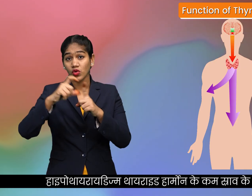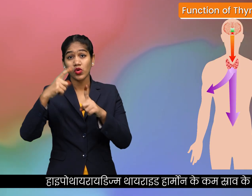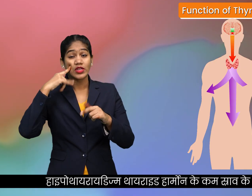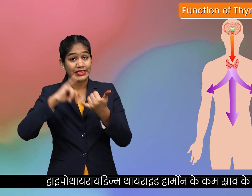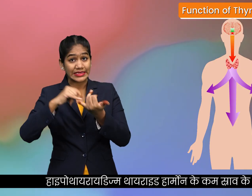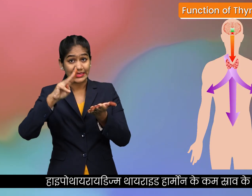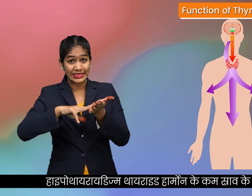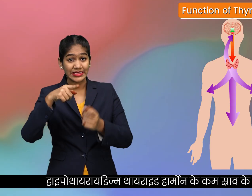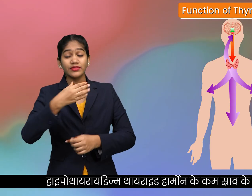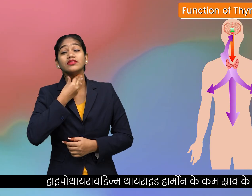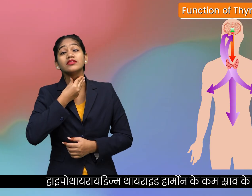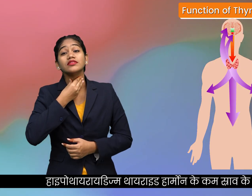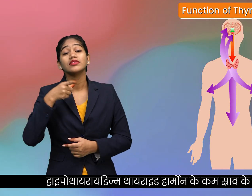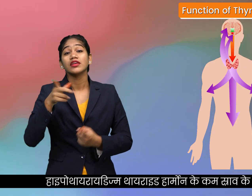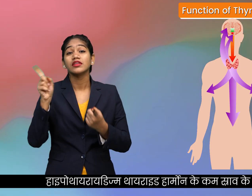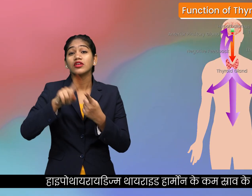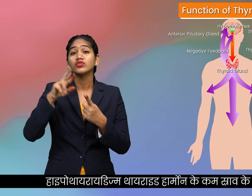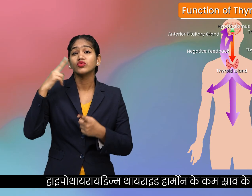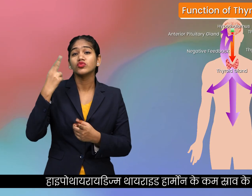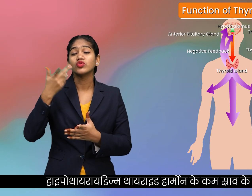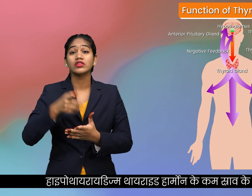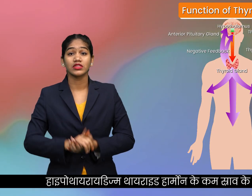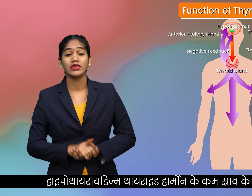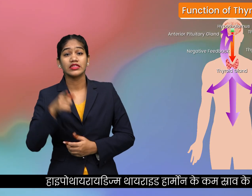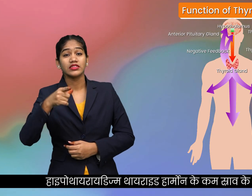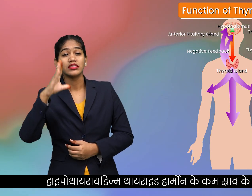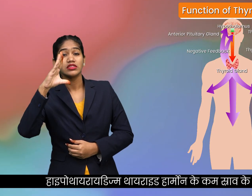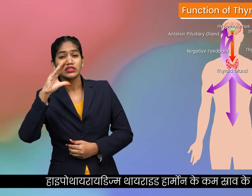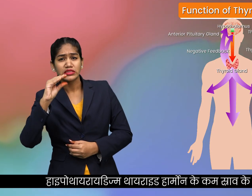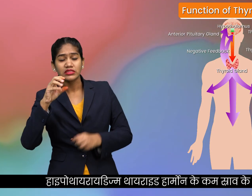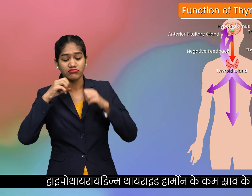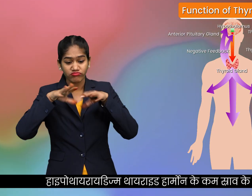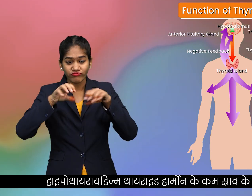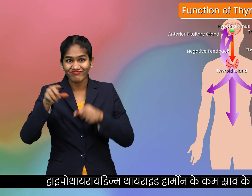हार्मोन के कम स्राव के कारण होता है।